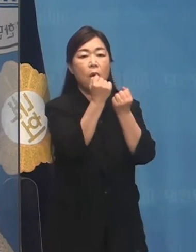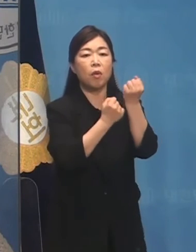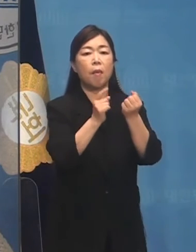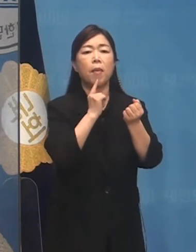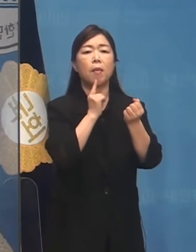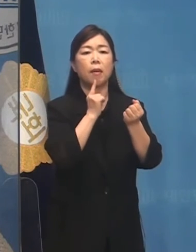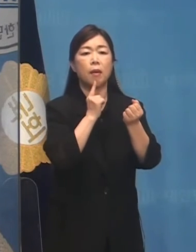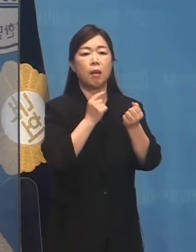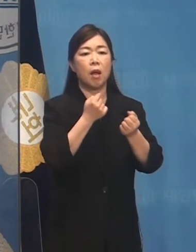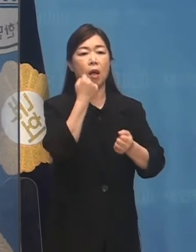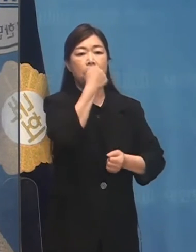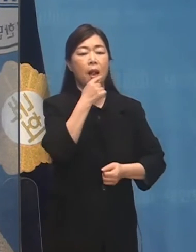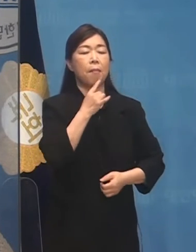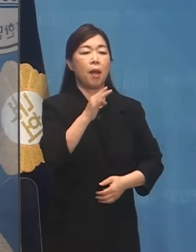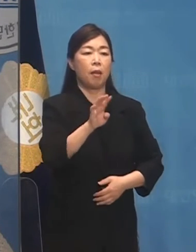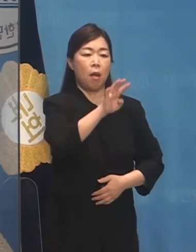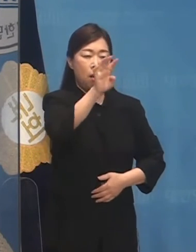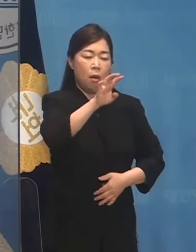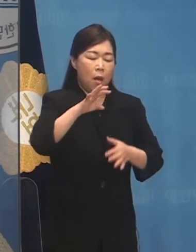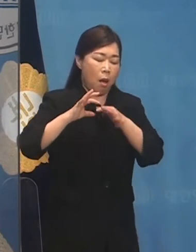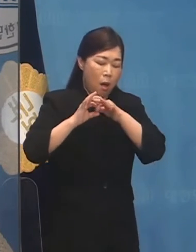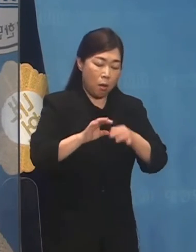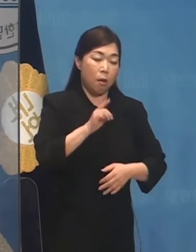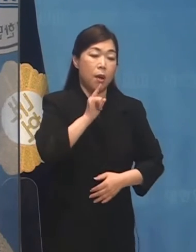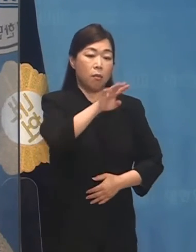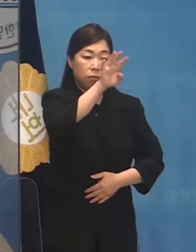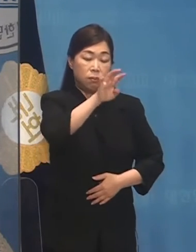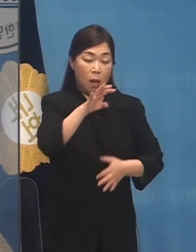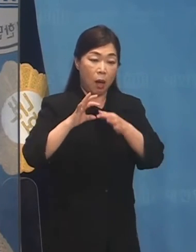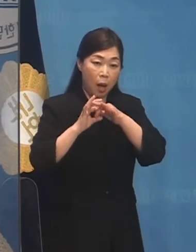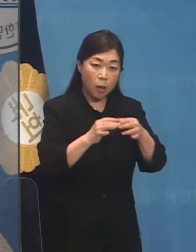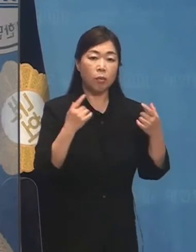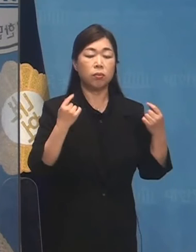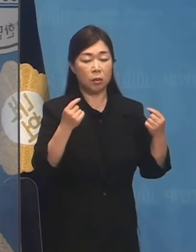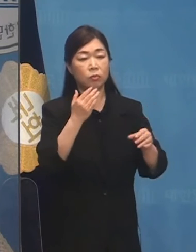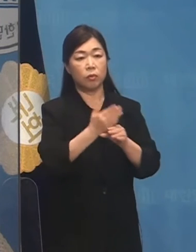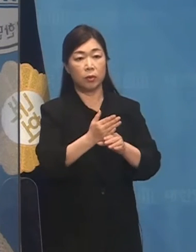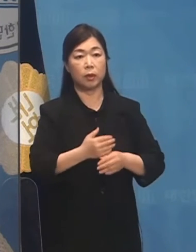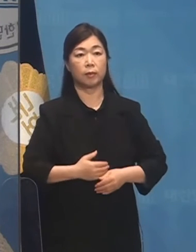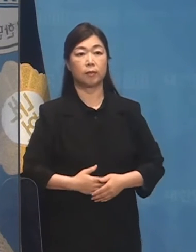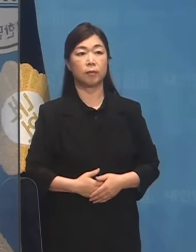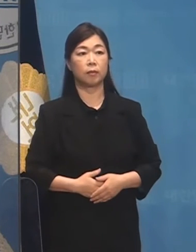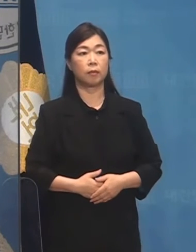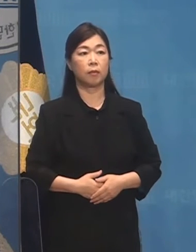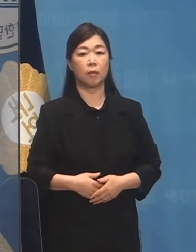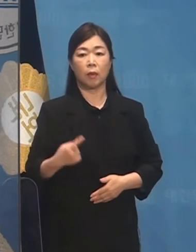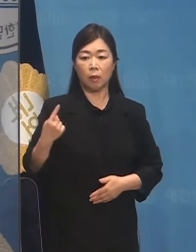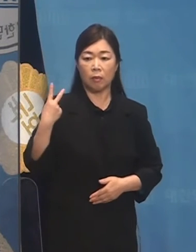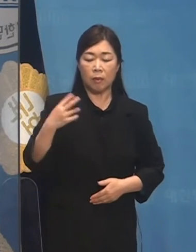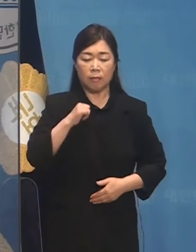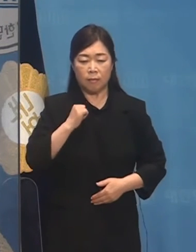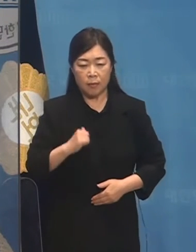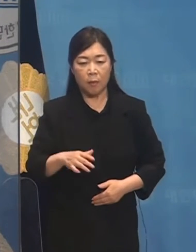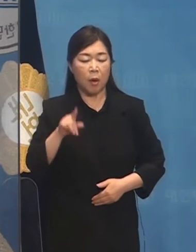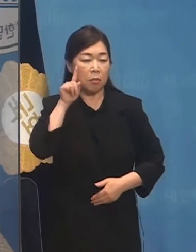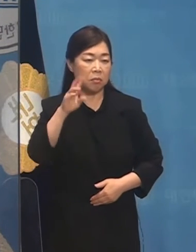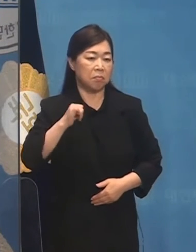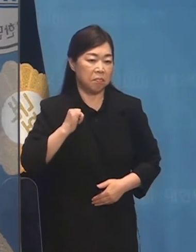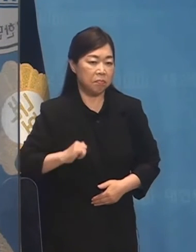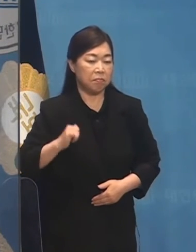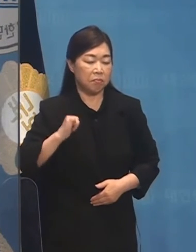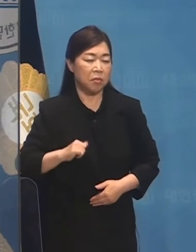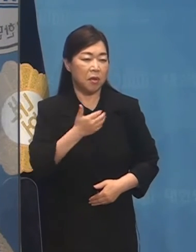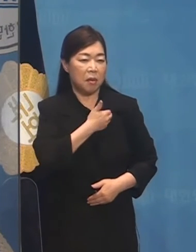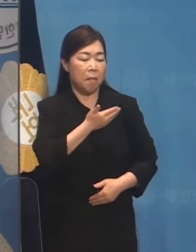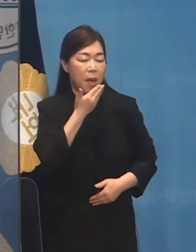설명드리겠다라고 하는 말만 녹음기 틀듯이 계속 똑같은 말만 하고 있습니다. 하루 이틀 버티고 넘어갈 수 있을 거라고